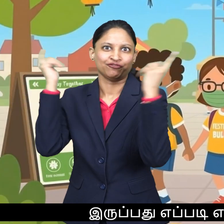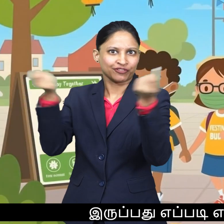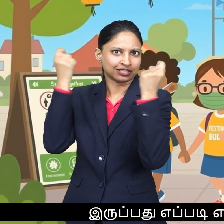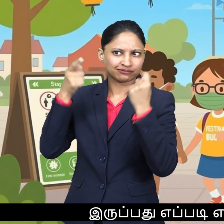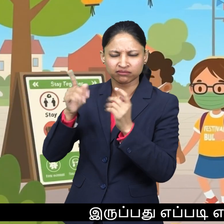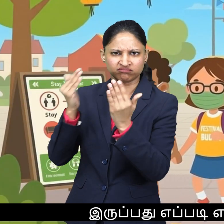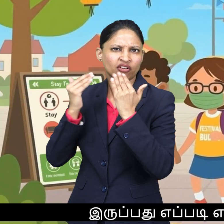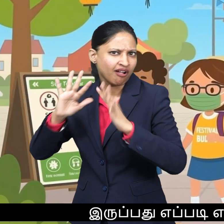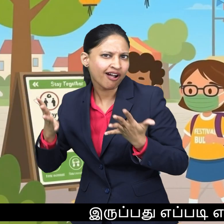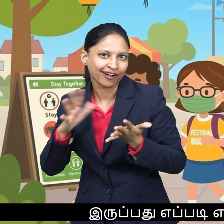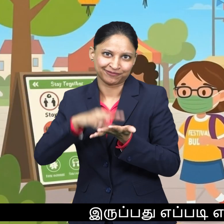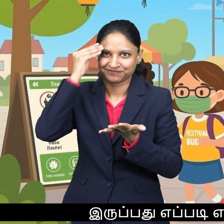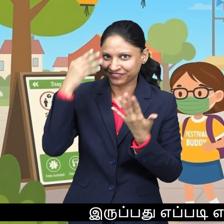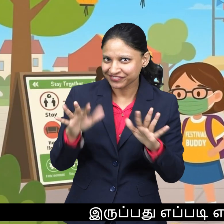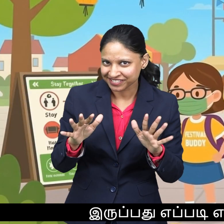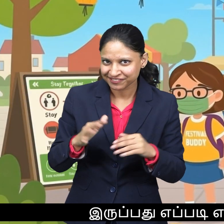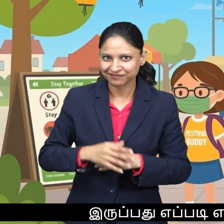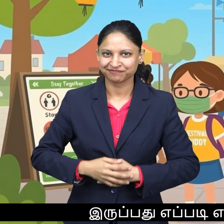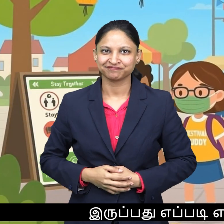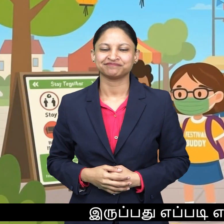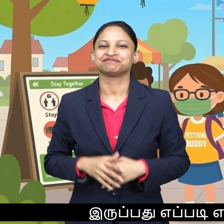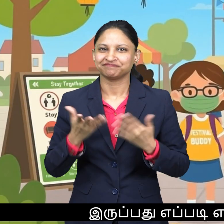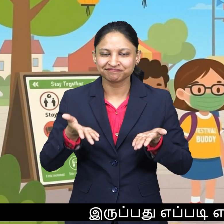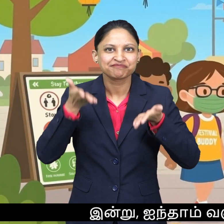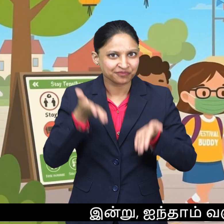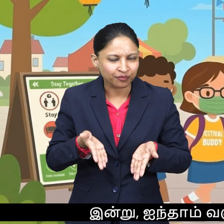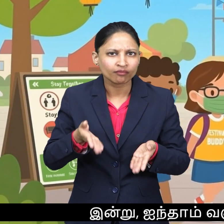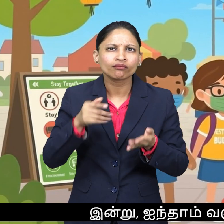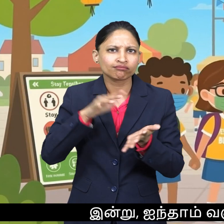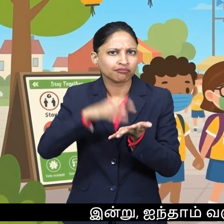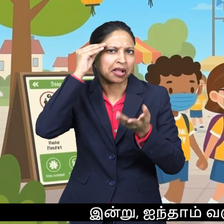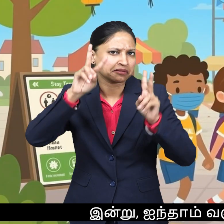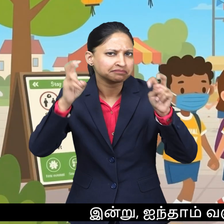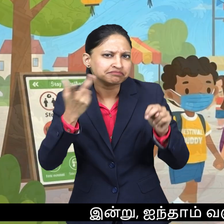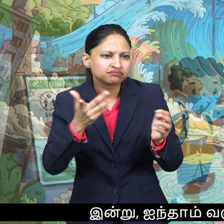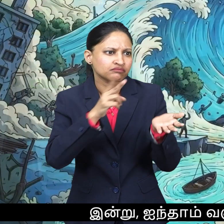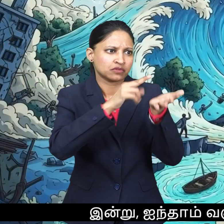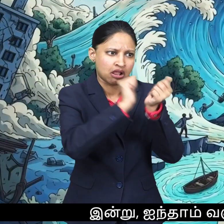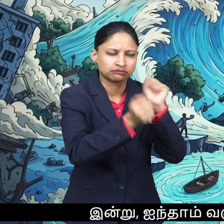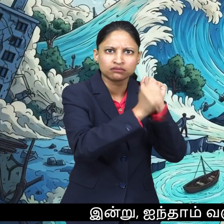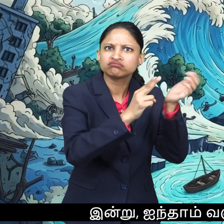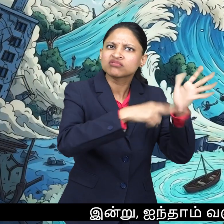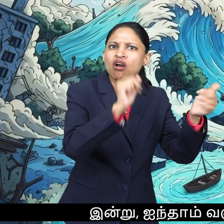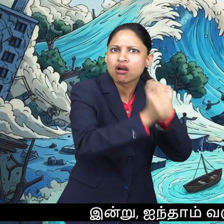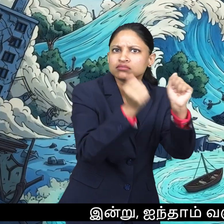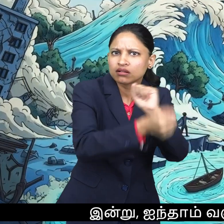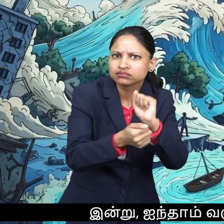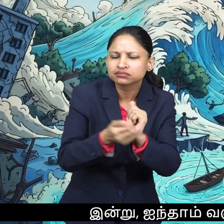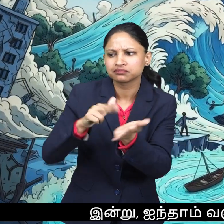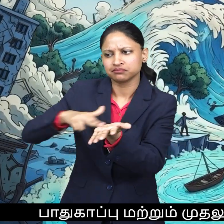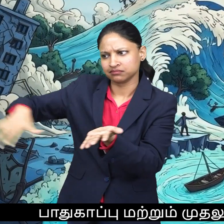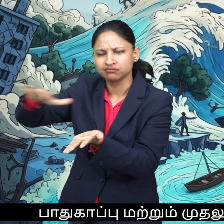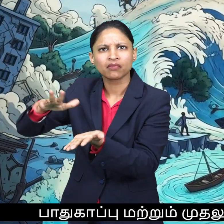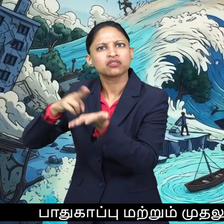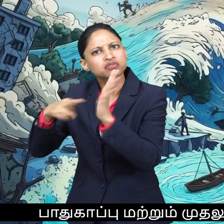பாதுகாப்பாக இருப்பது எப்படி என்பதை கற்றுக்கொண்டோம். இன்று 5ஆம் வகுப்பு சுற்றுச்சூழல்